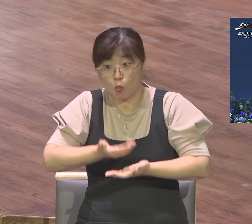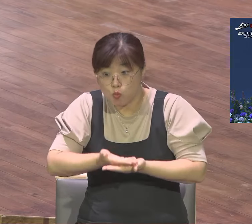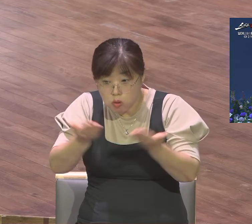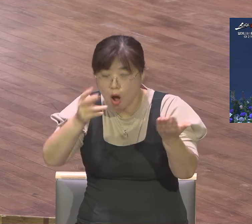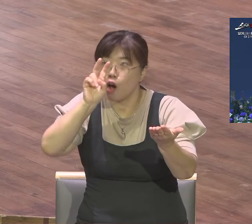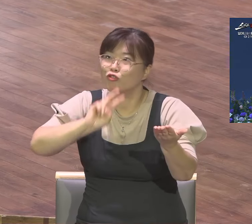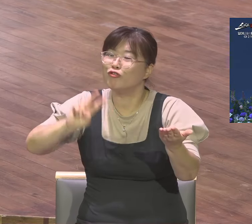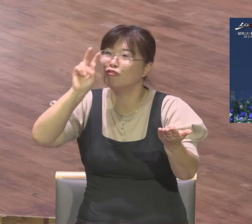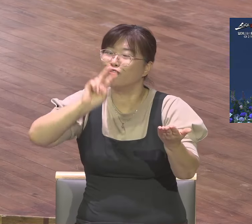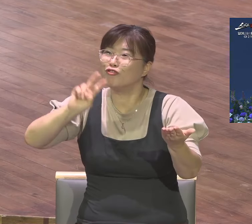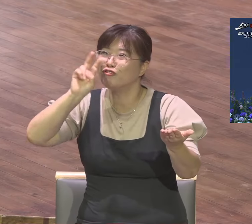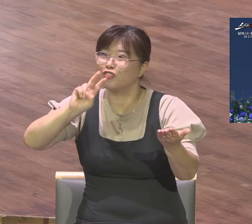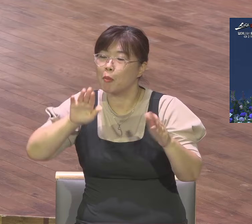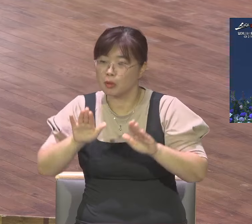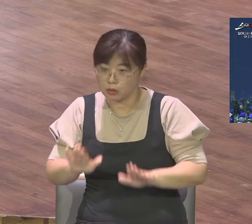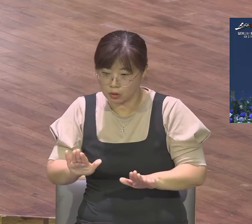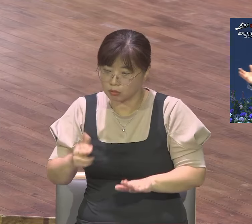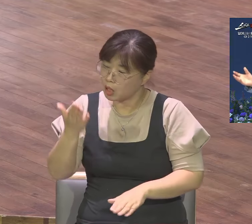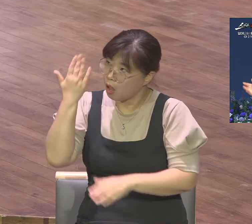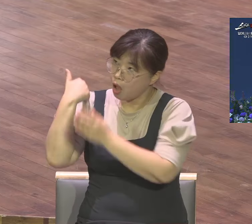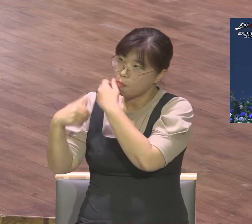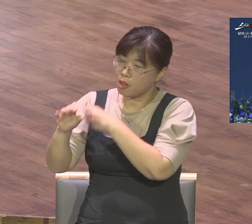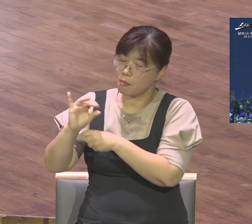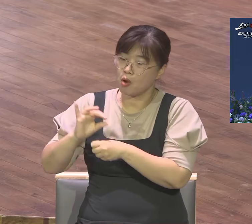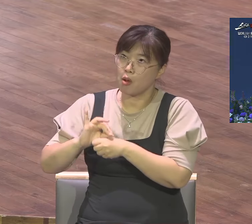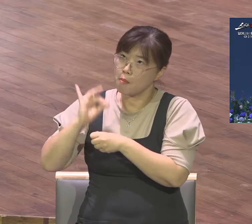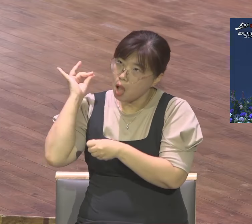이걸 영원한 작품, 여러분의 사역이 영원히 나와.